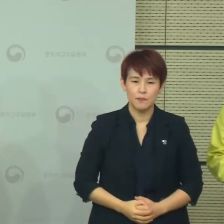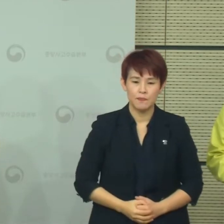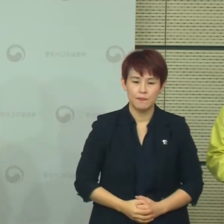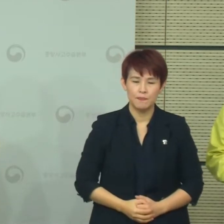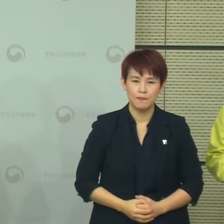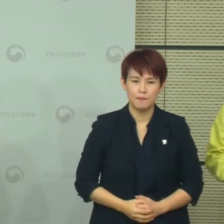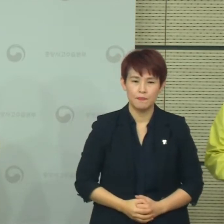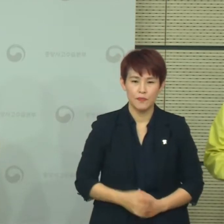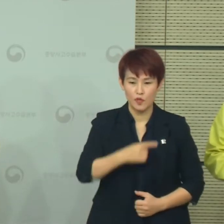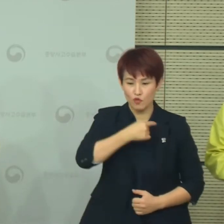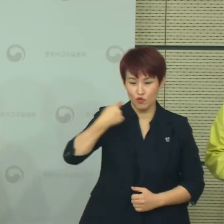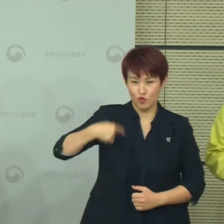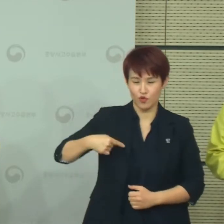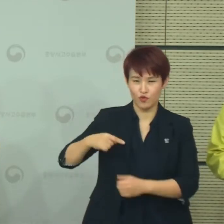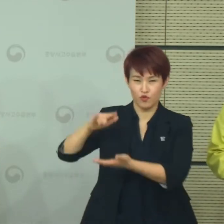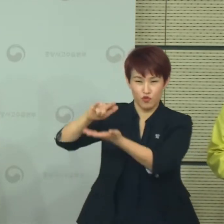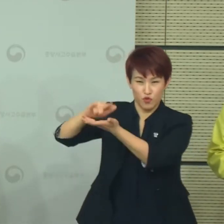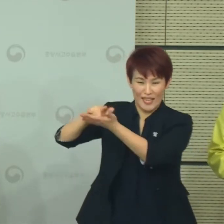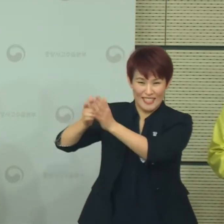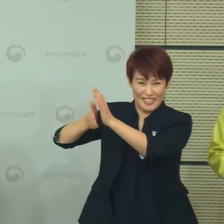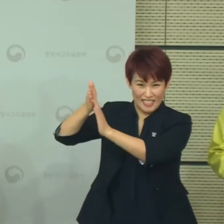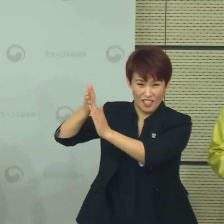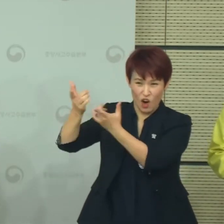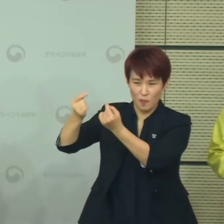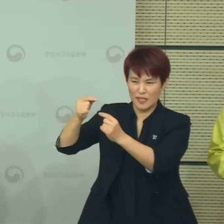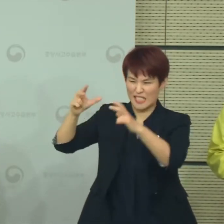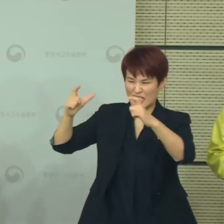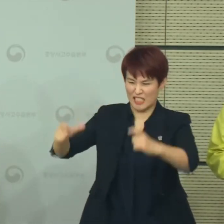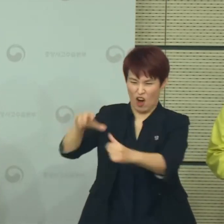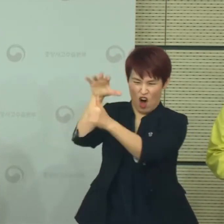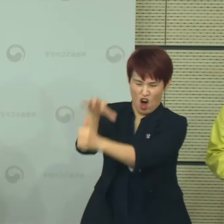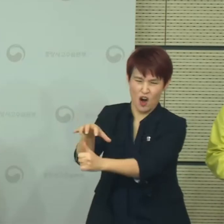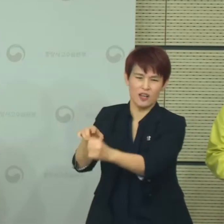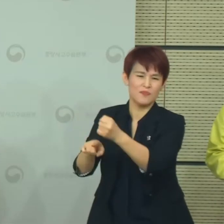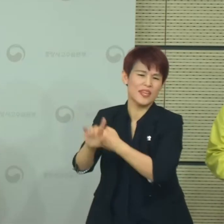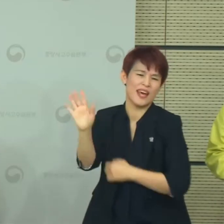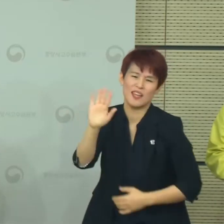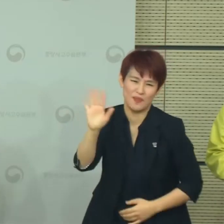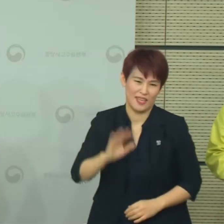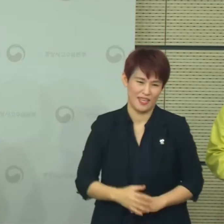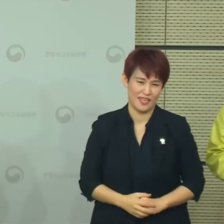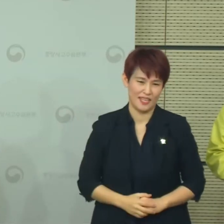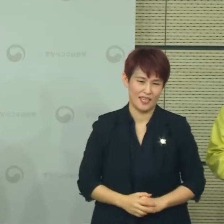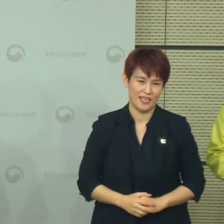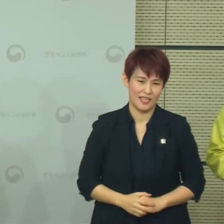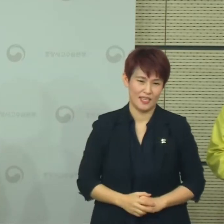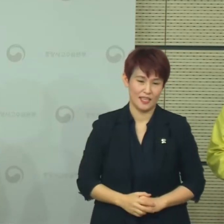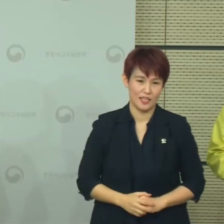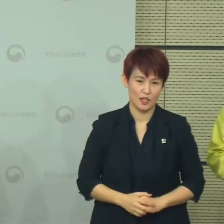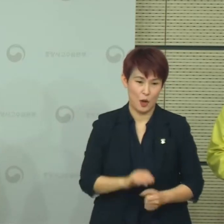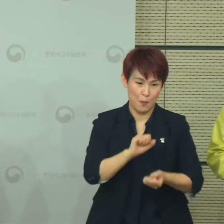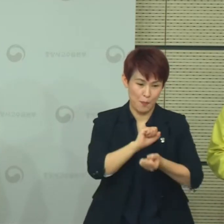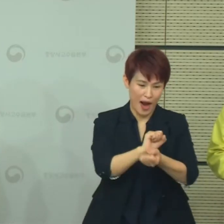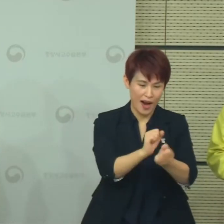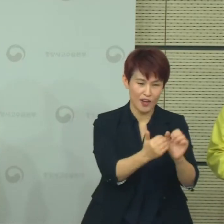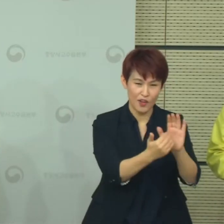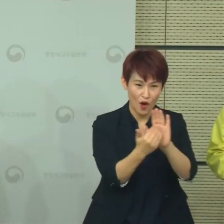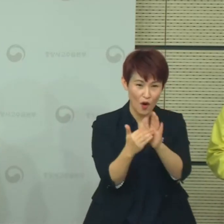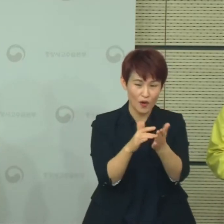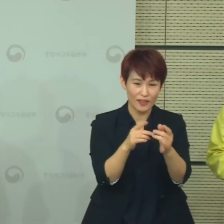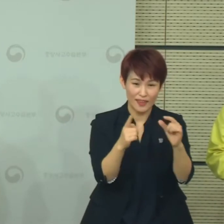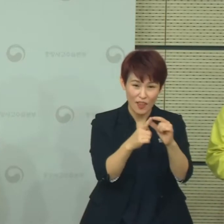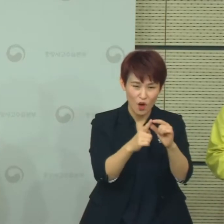그 중국의 우한시와 같이 지역 자체를 봉쇄한다는 의미가 전혀 아닙니다. 그 방역 용어로서